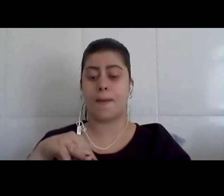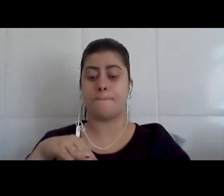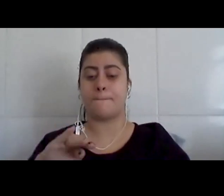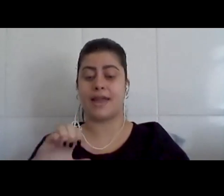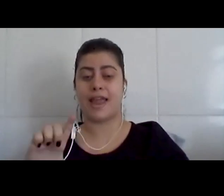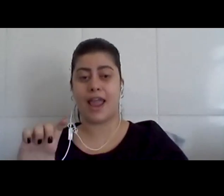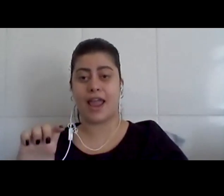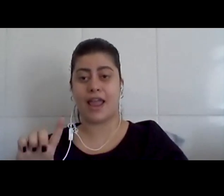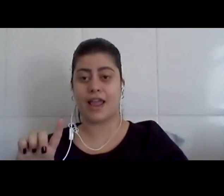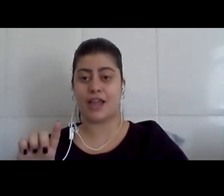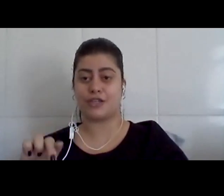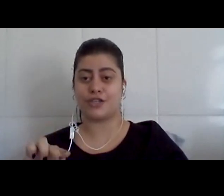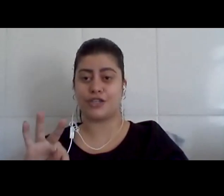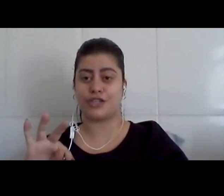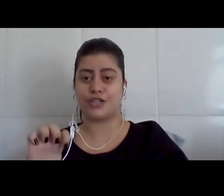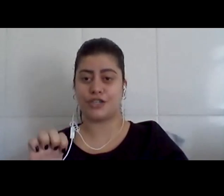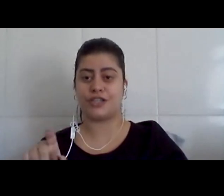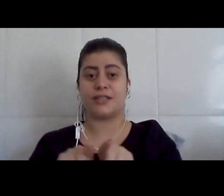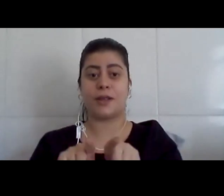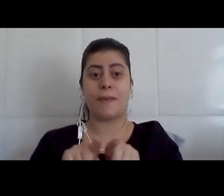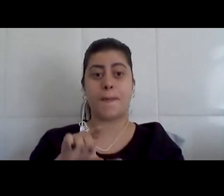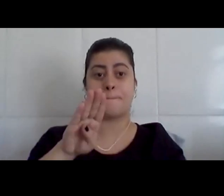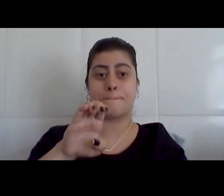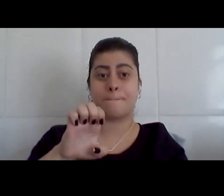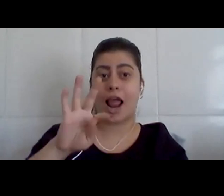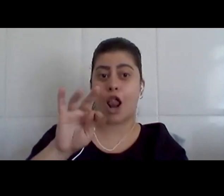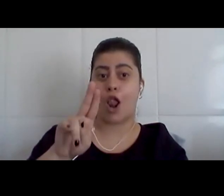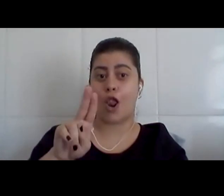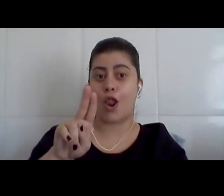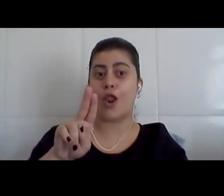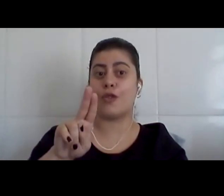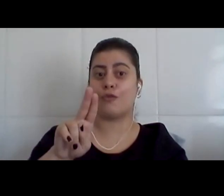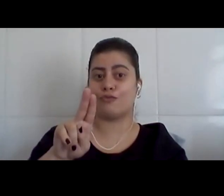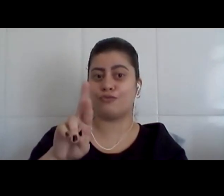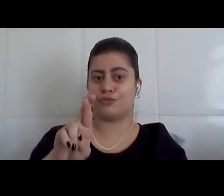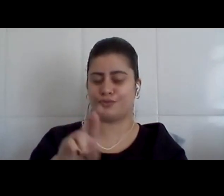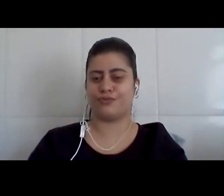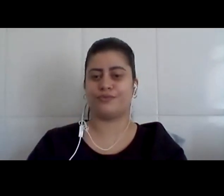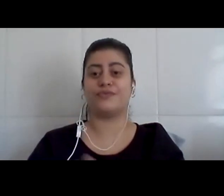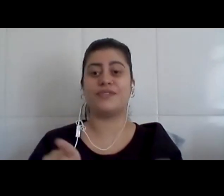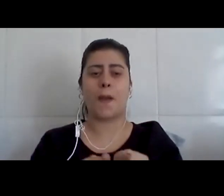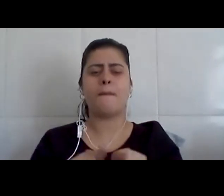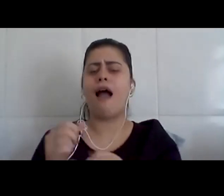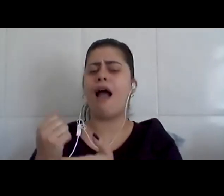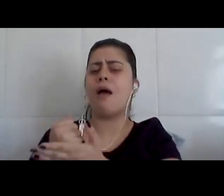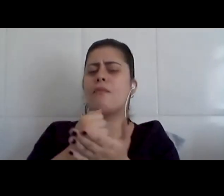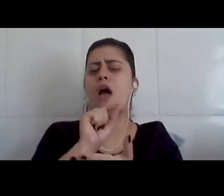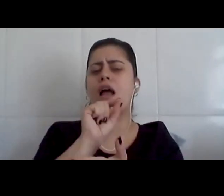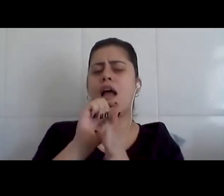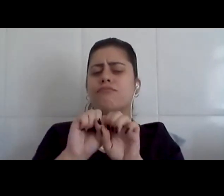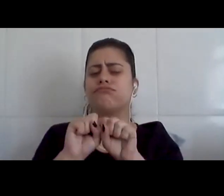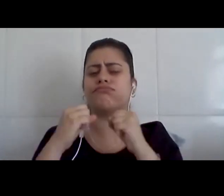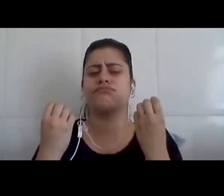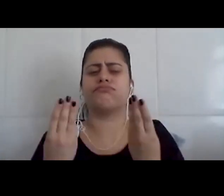Turismo, a Belotur. Conta ainda com o apoio da Organização das Nações Unidas